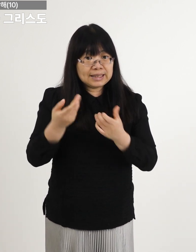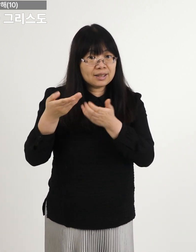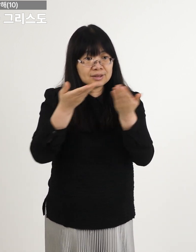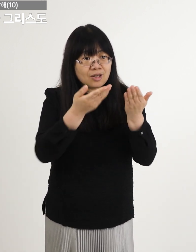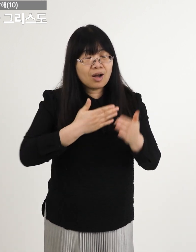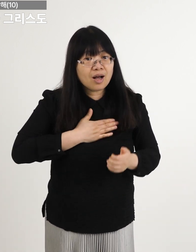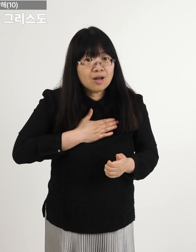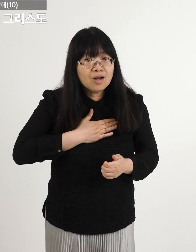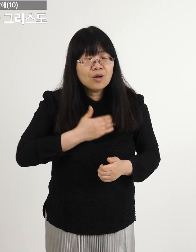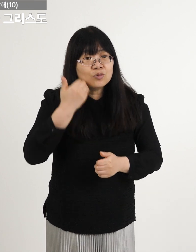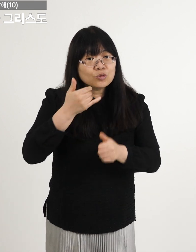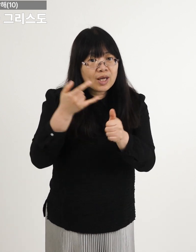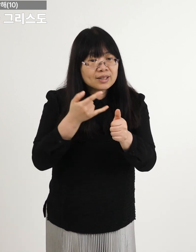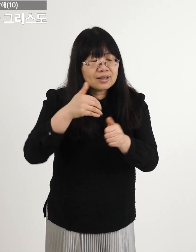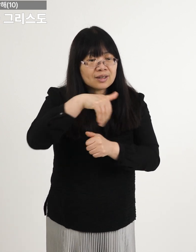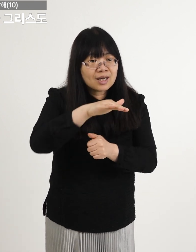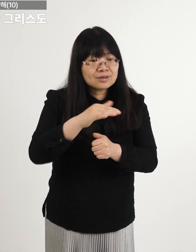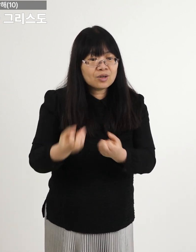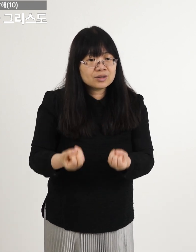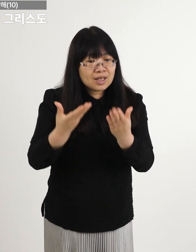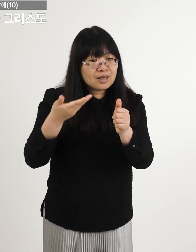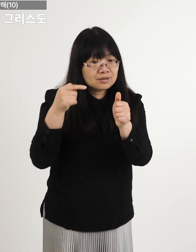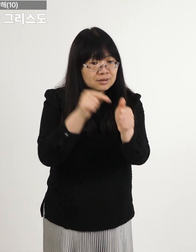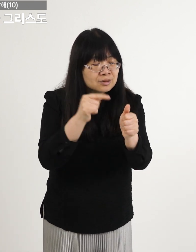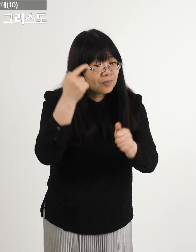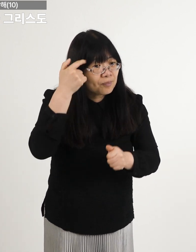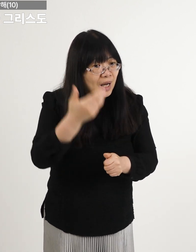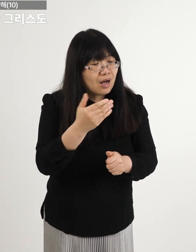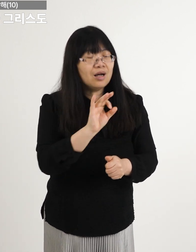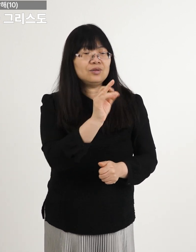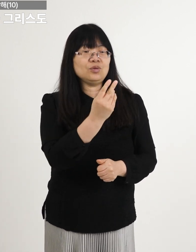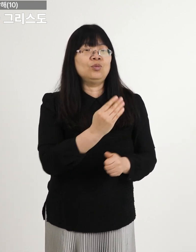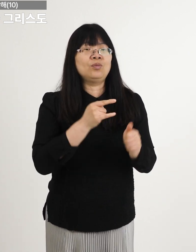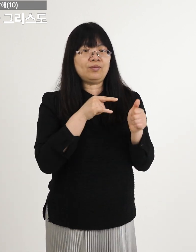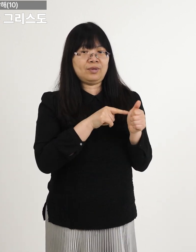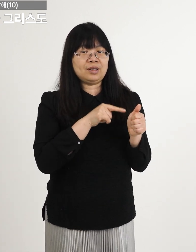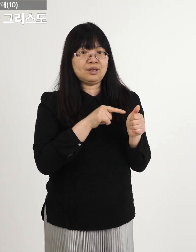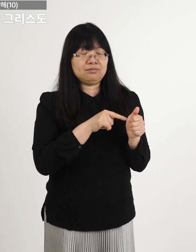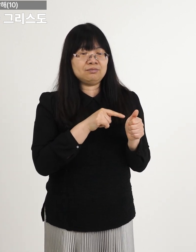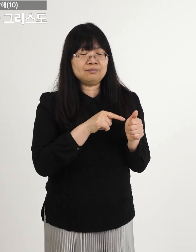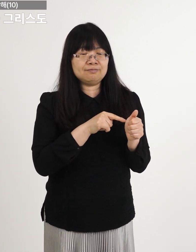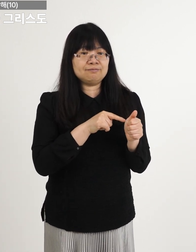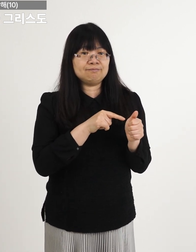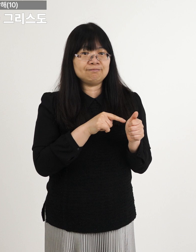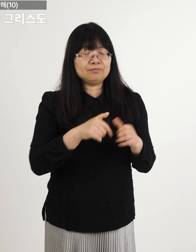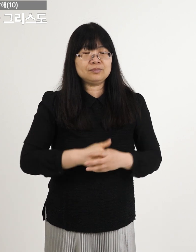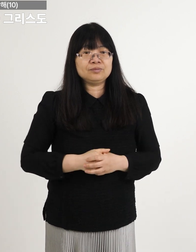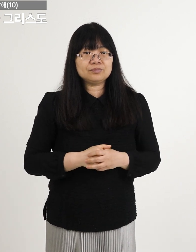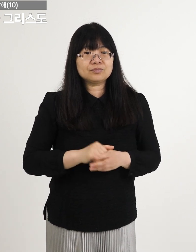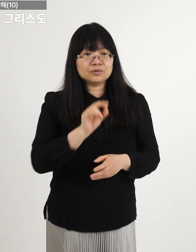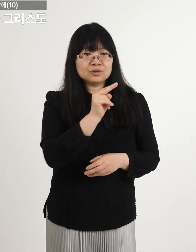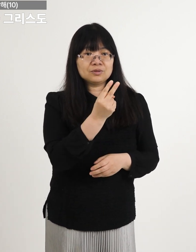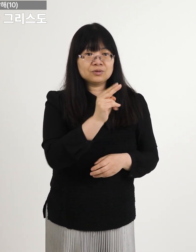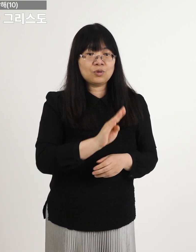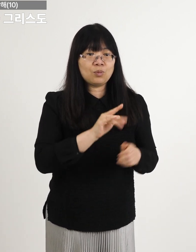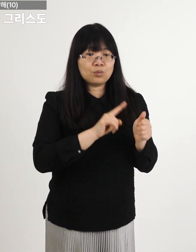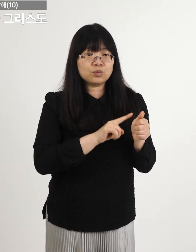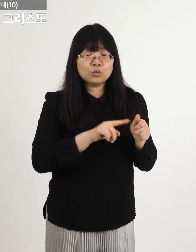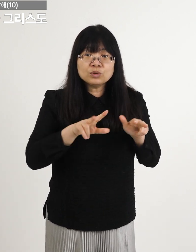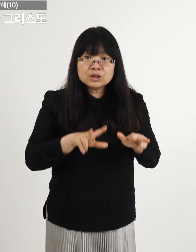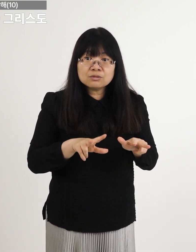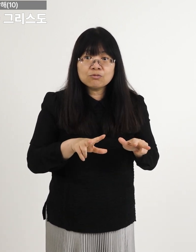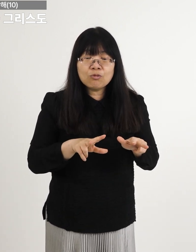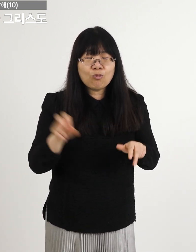드리는데 누구에게 가서 제사를 드리라는 거예요? 욥에게. 그 욥은 여기서